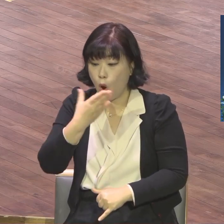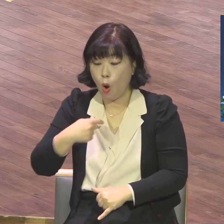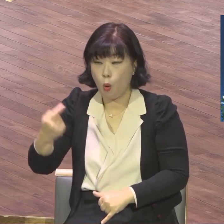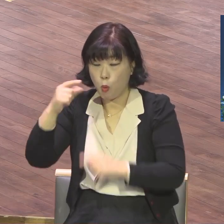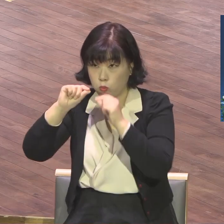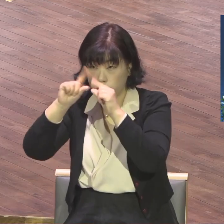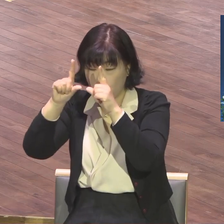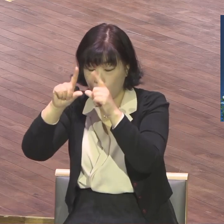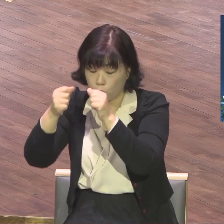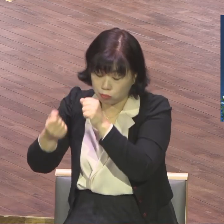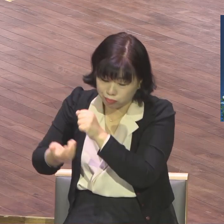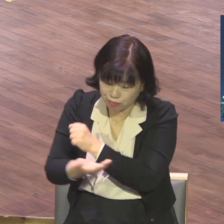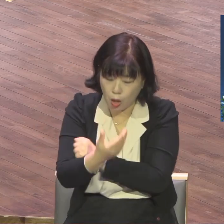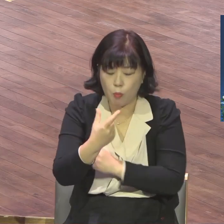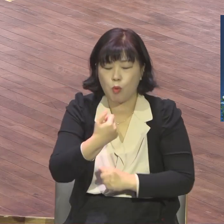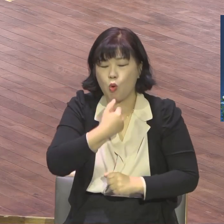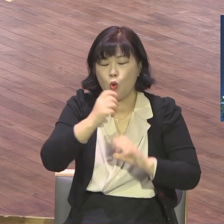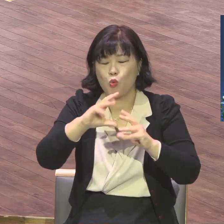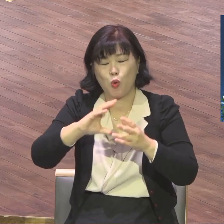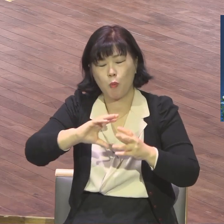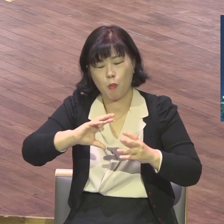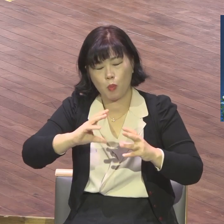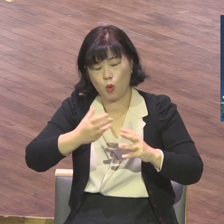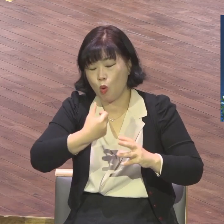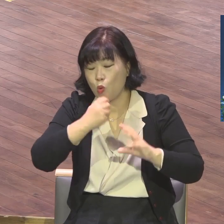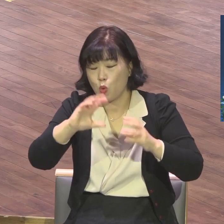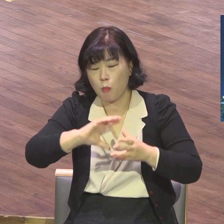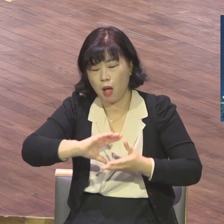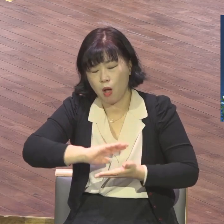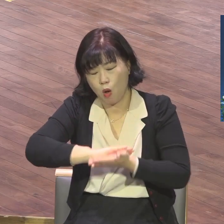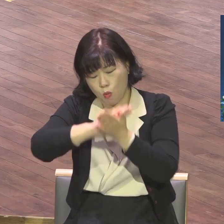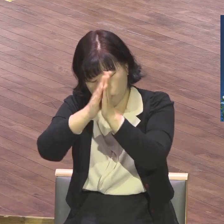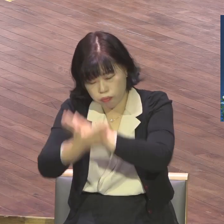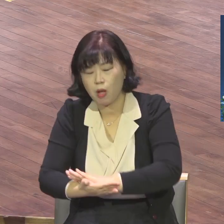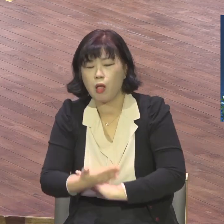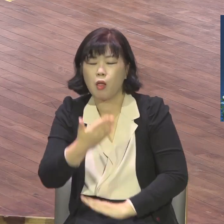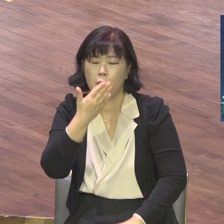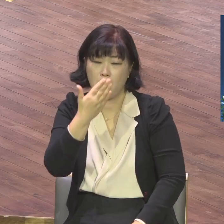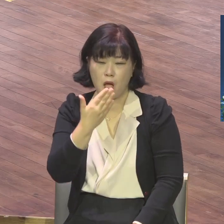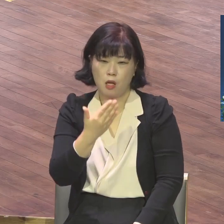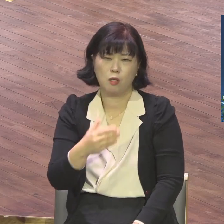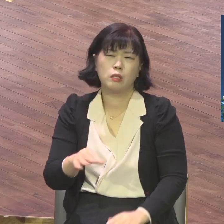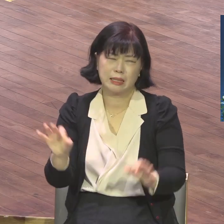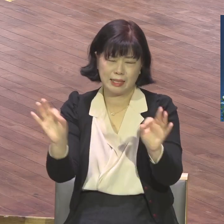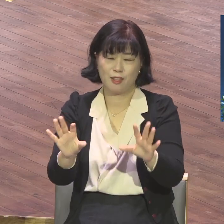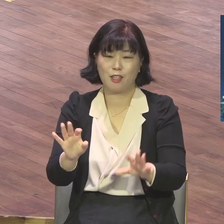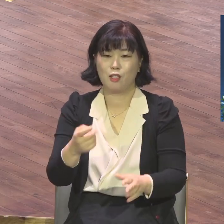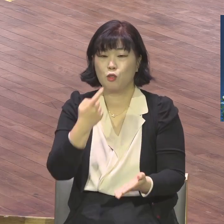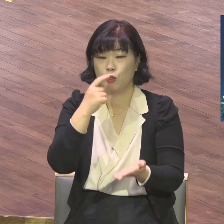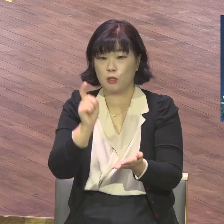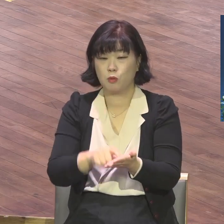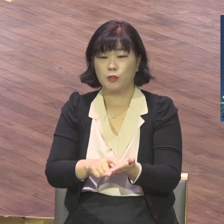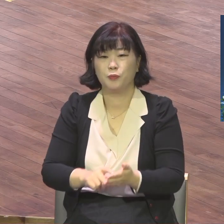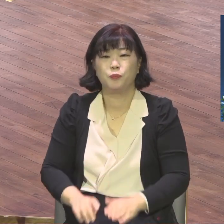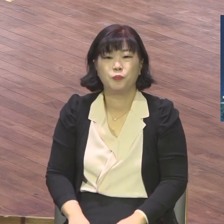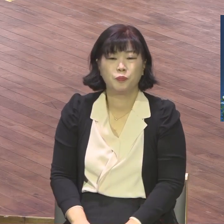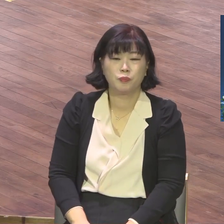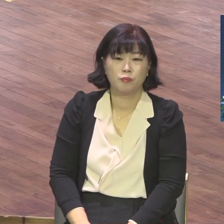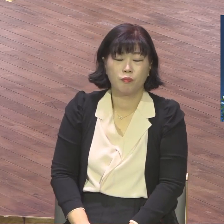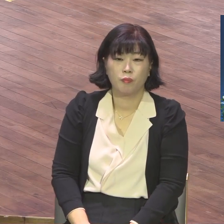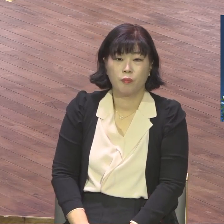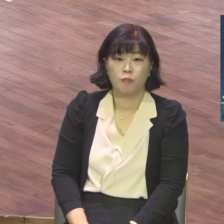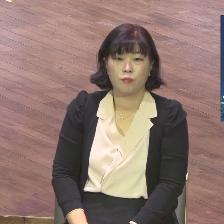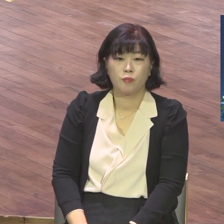그렇게 만날 수 있도록 그들에게 복음을 증가할 수 있도록 그렇게 하나님 하신 거예요. 또 한편으로는